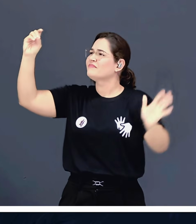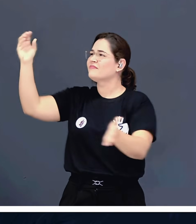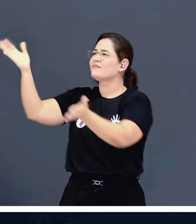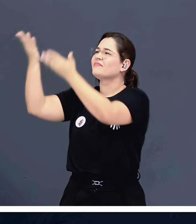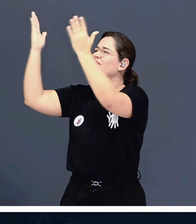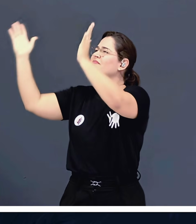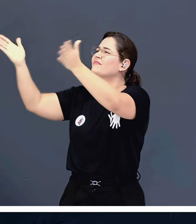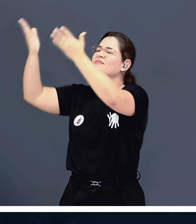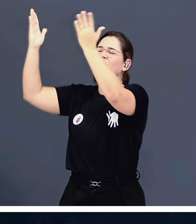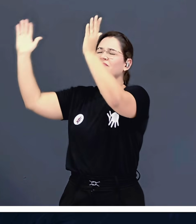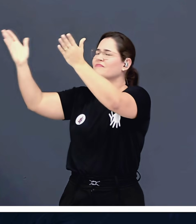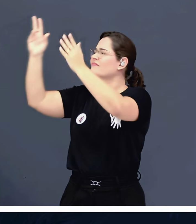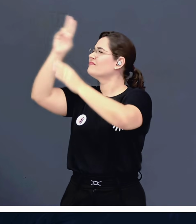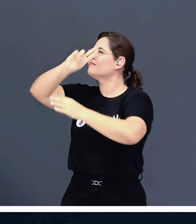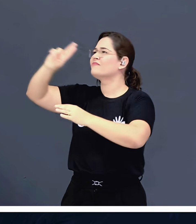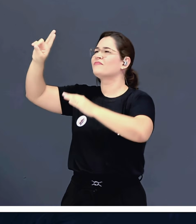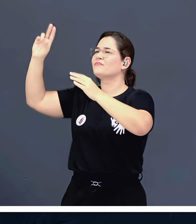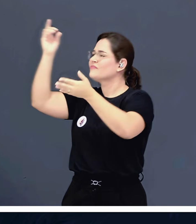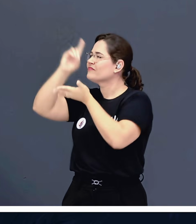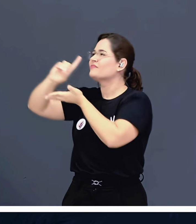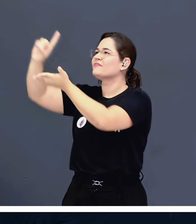manhã, engrandeça o nome dele.